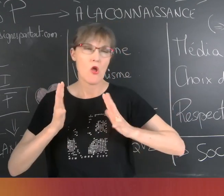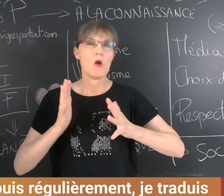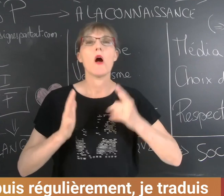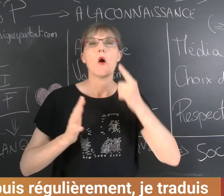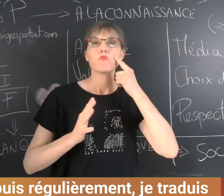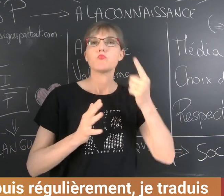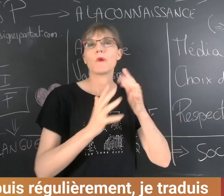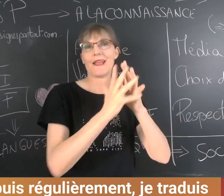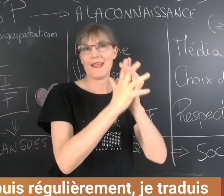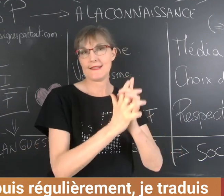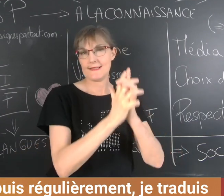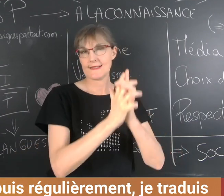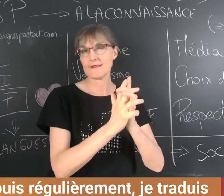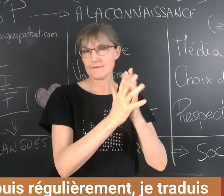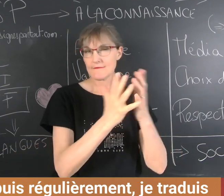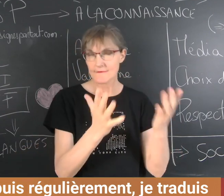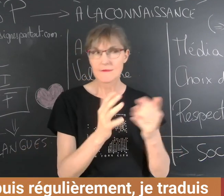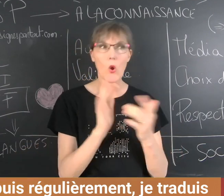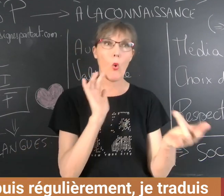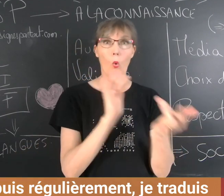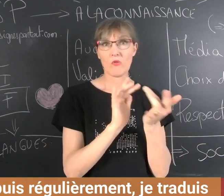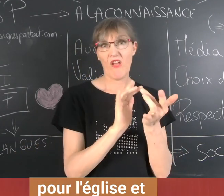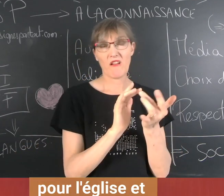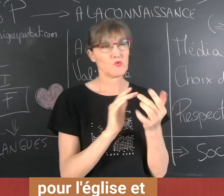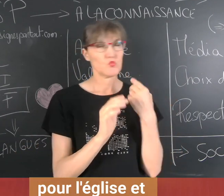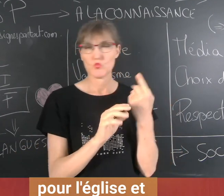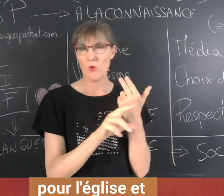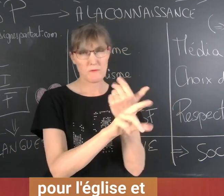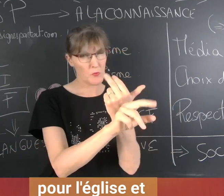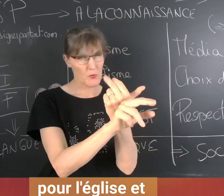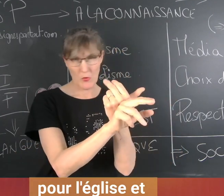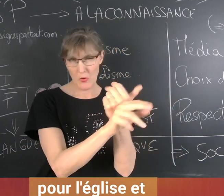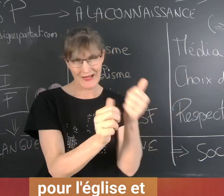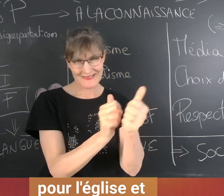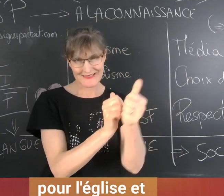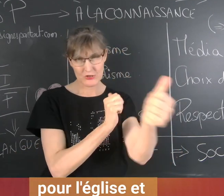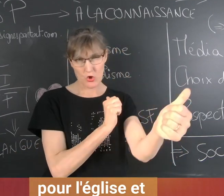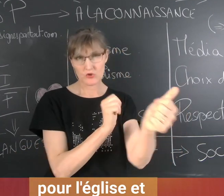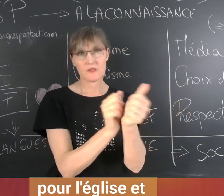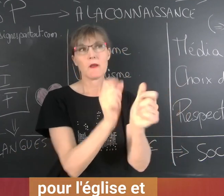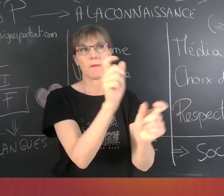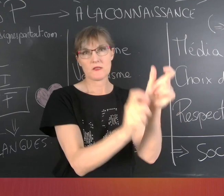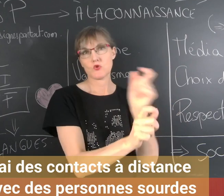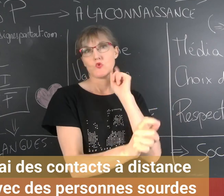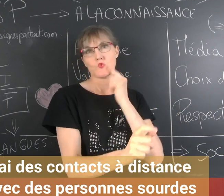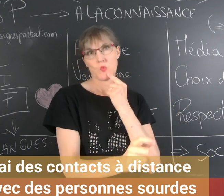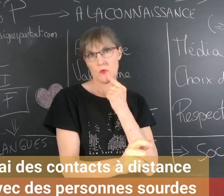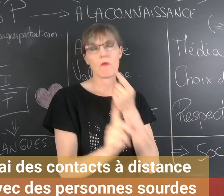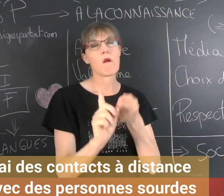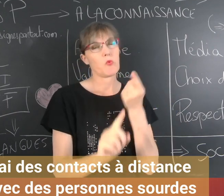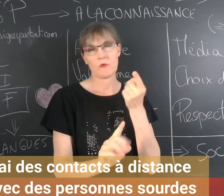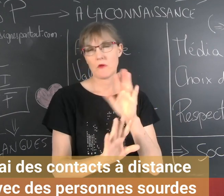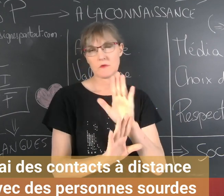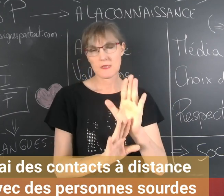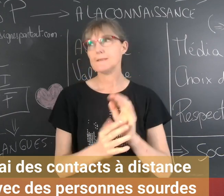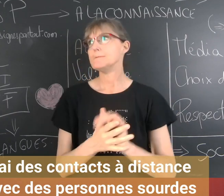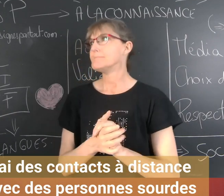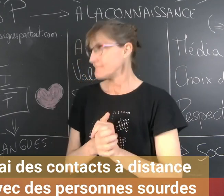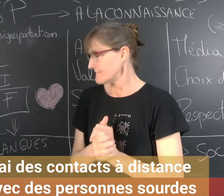Et puis régulièrement, je traduis pour l'église. J'ai des contacts à distance avec des personnes